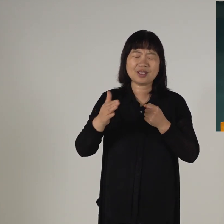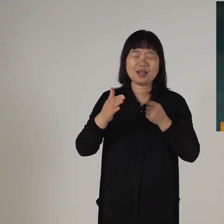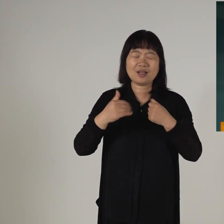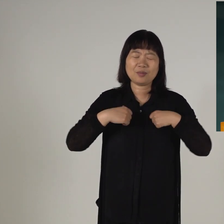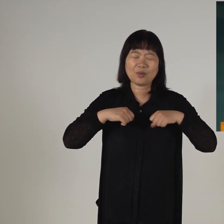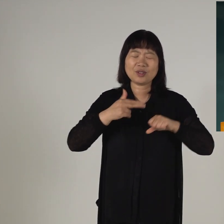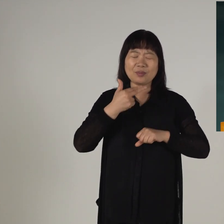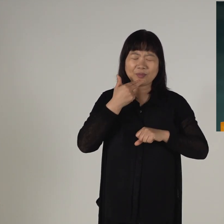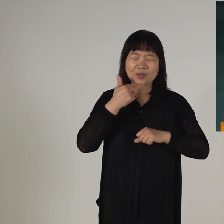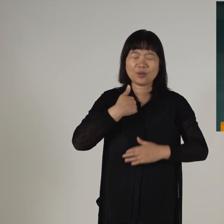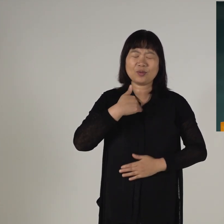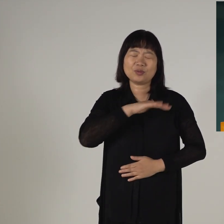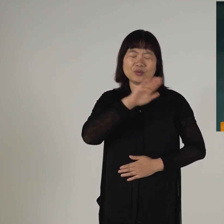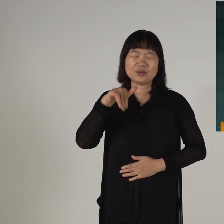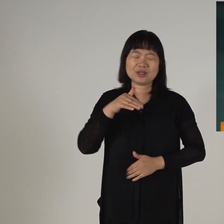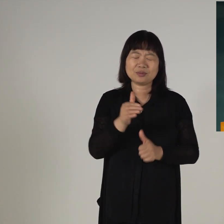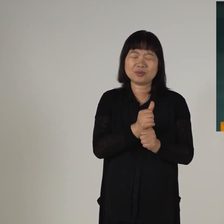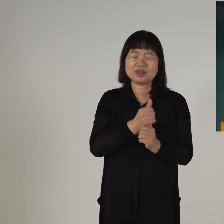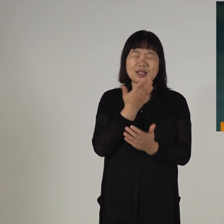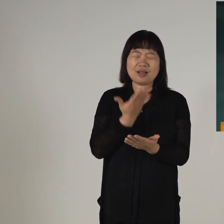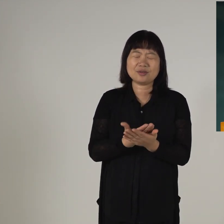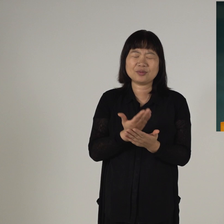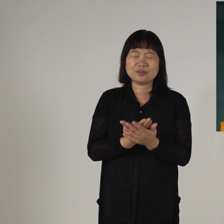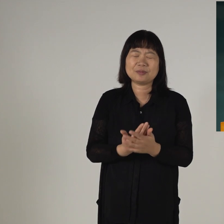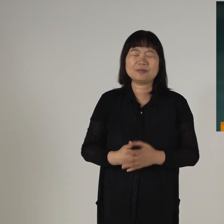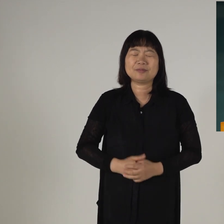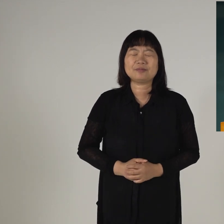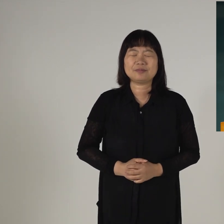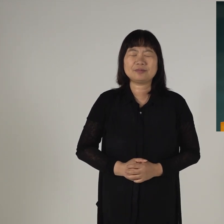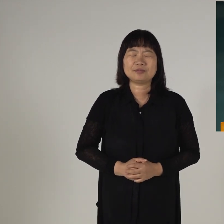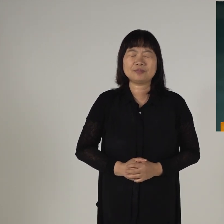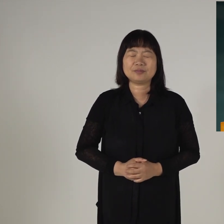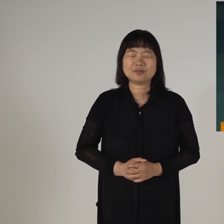무너지지 않도록 우리를 붙들어 주시옵소서.